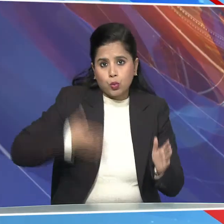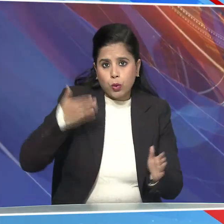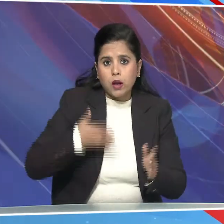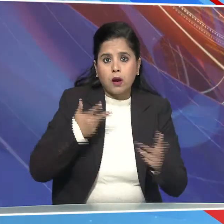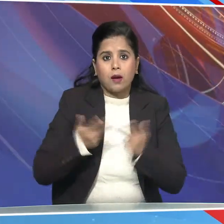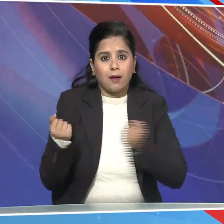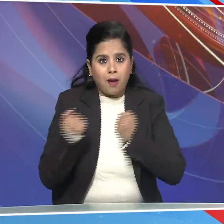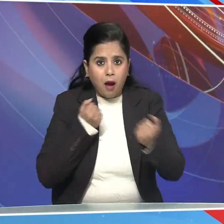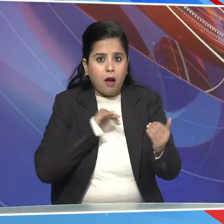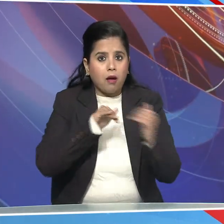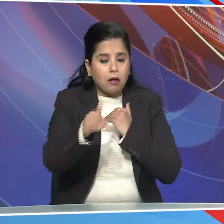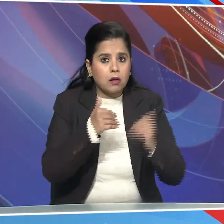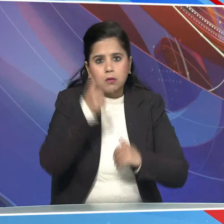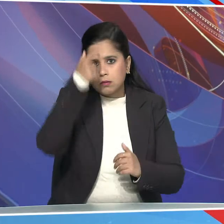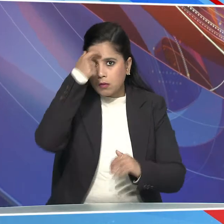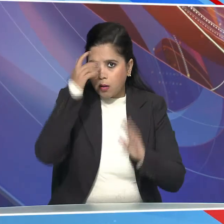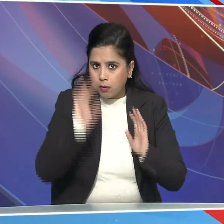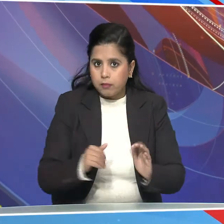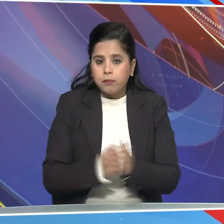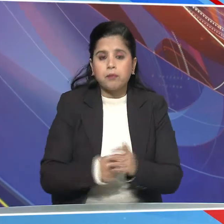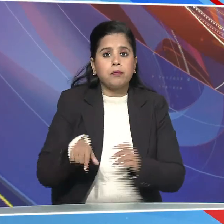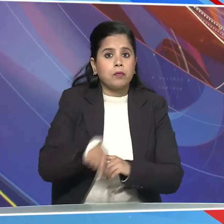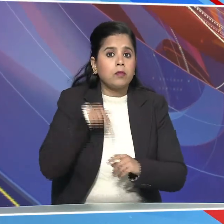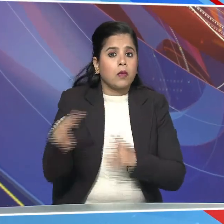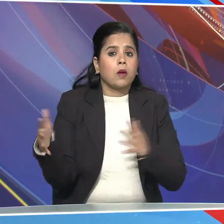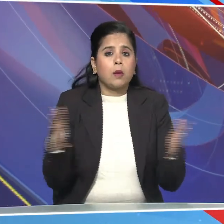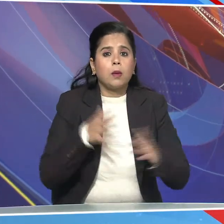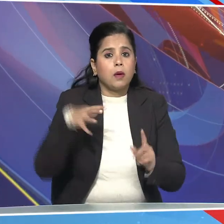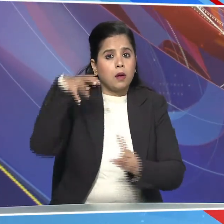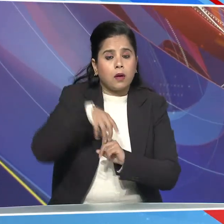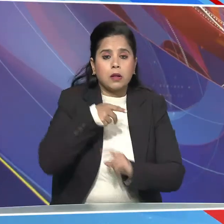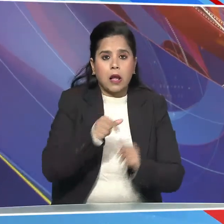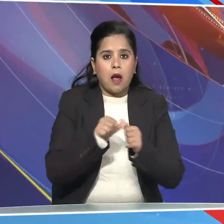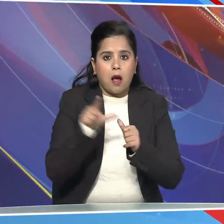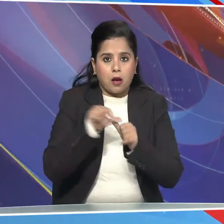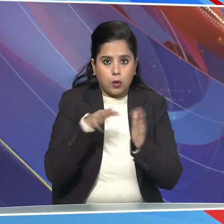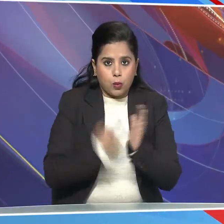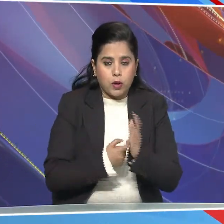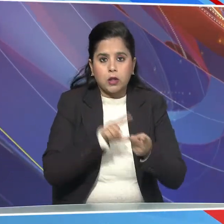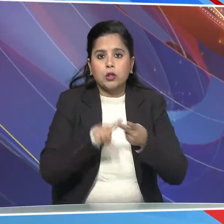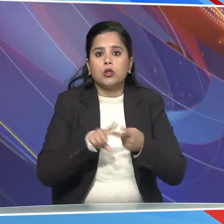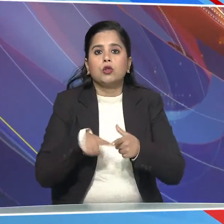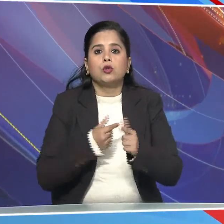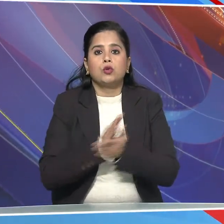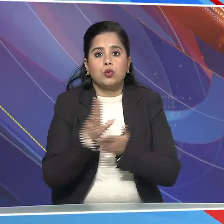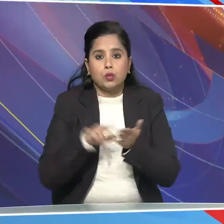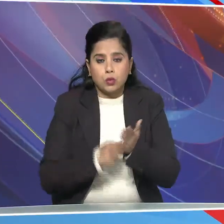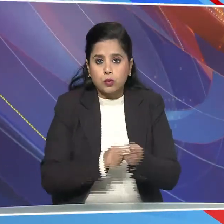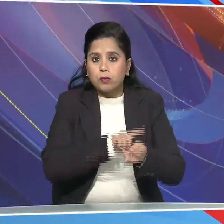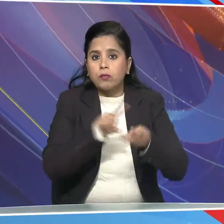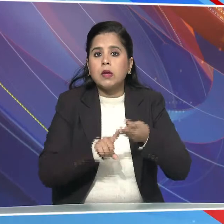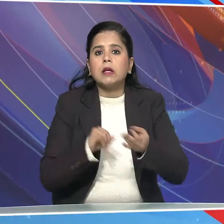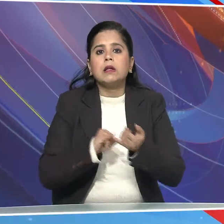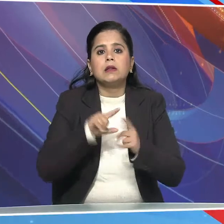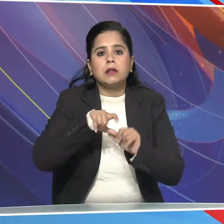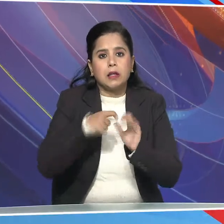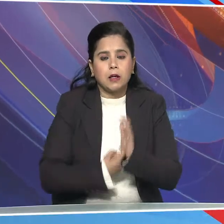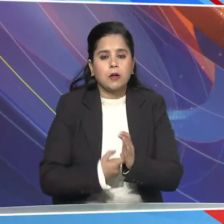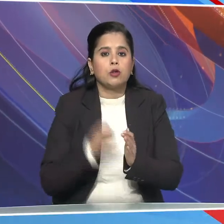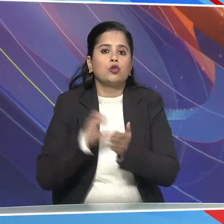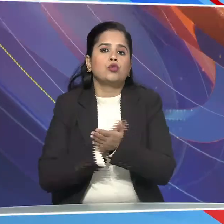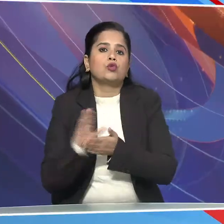सड़क यातायात पर असर पड़ा है मौसम विभाग ने अलवर झुंझुनू सीकर चूरू नागौर